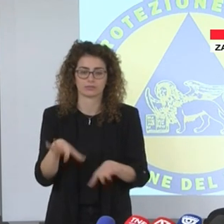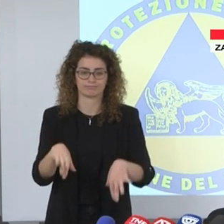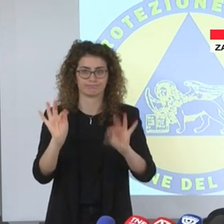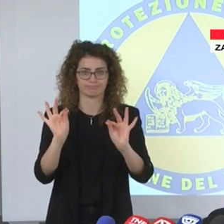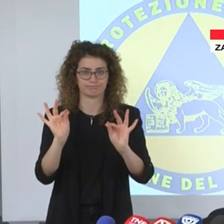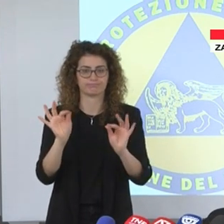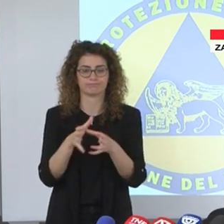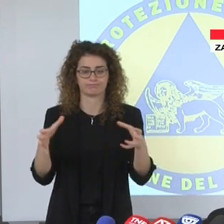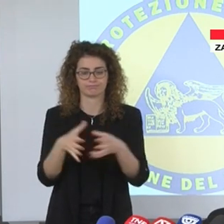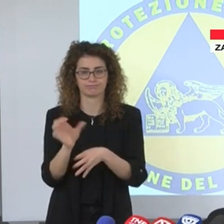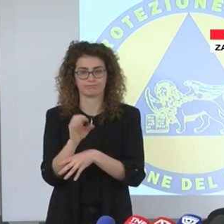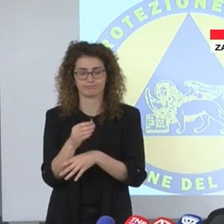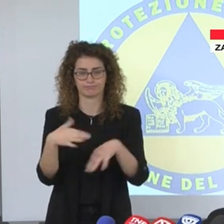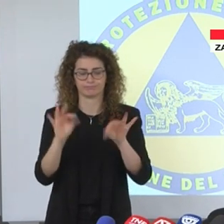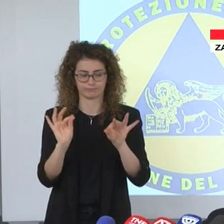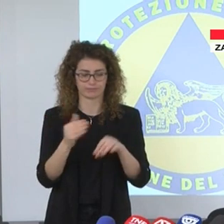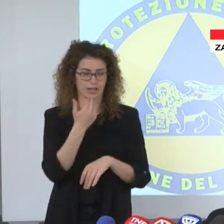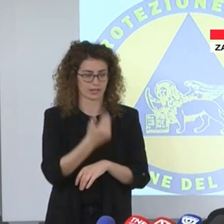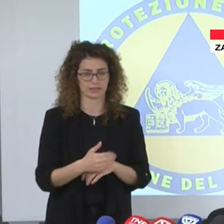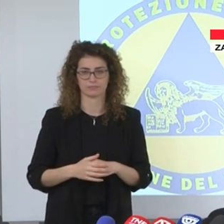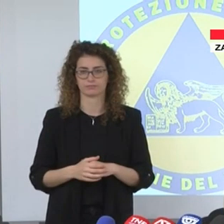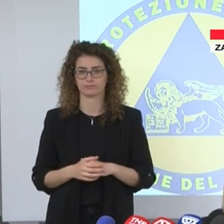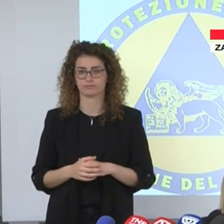bloccato il personale scolastico. Va bene, grazie.